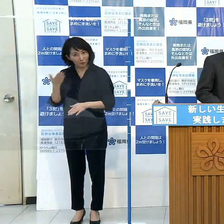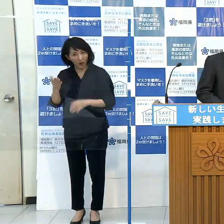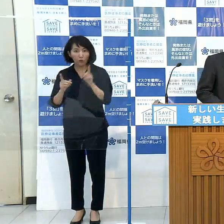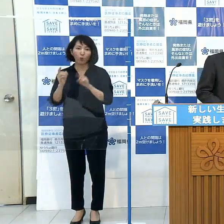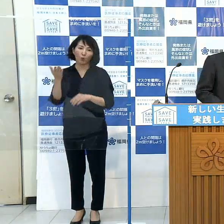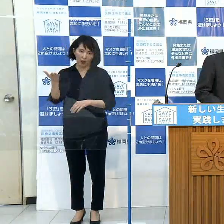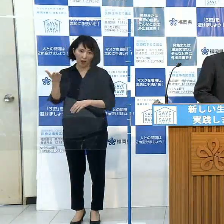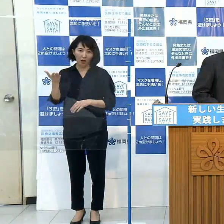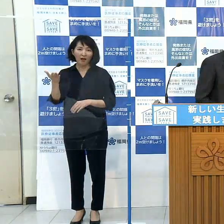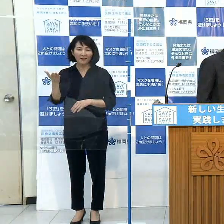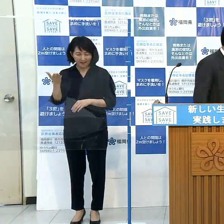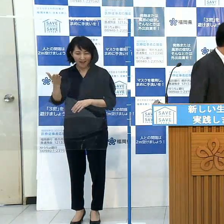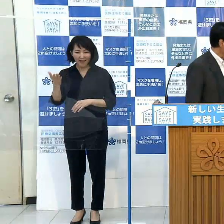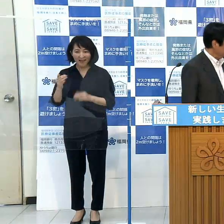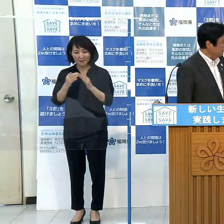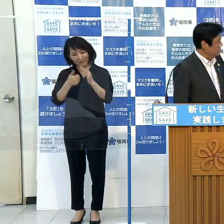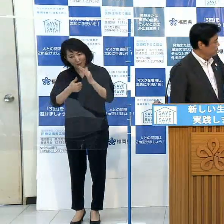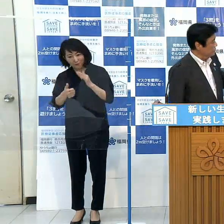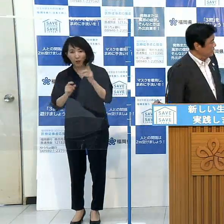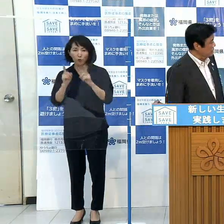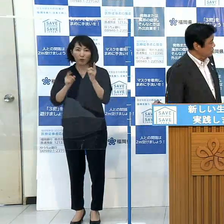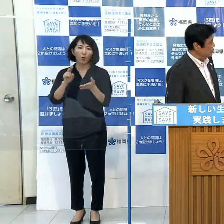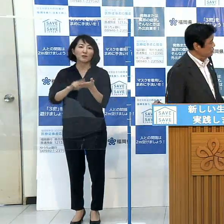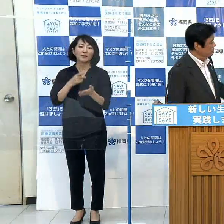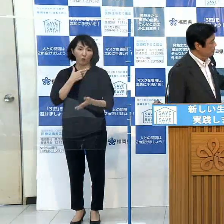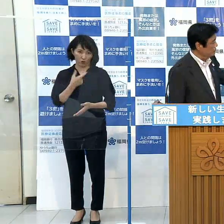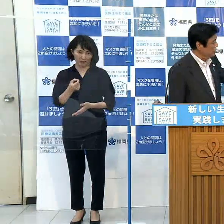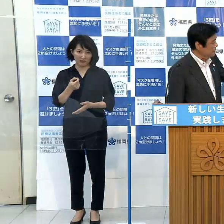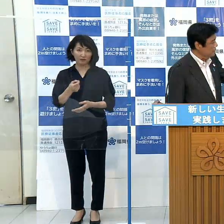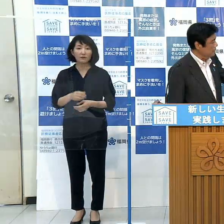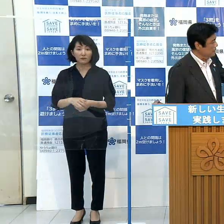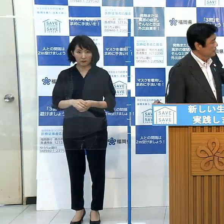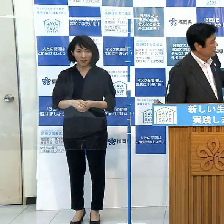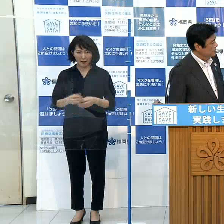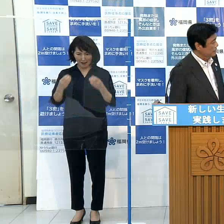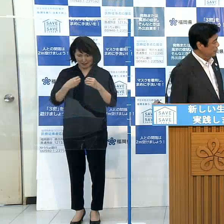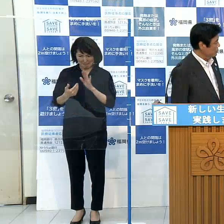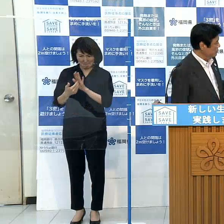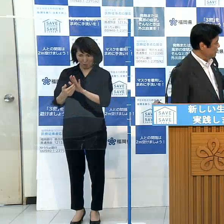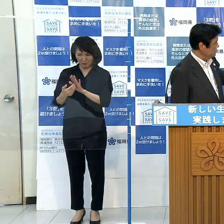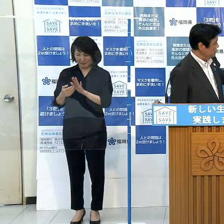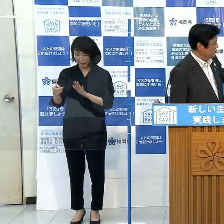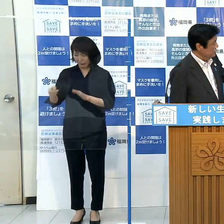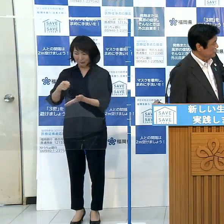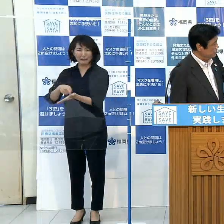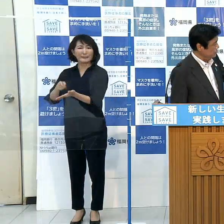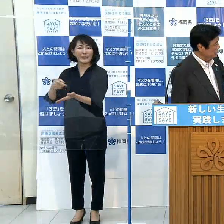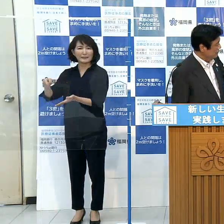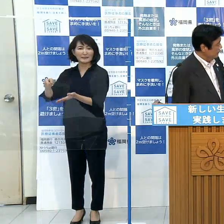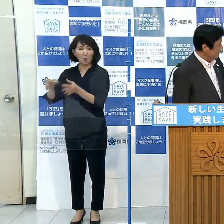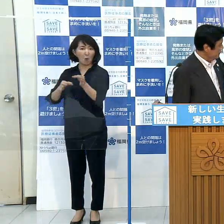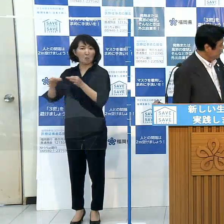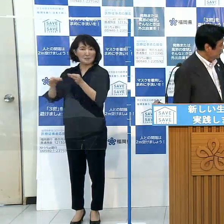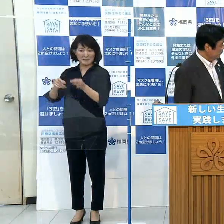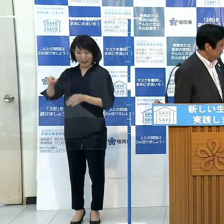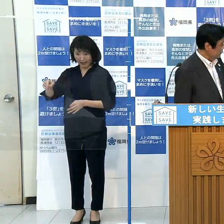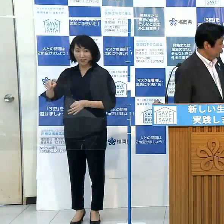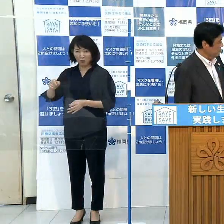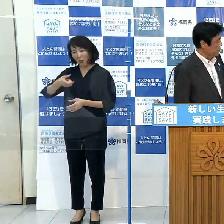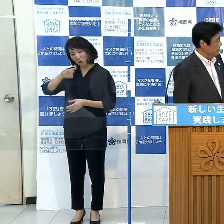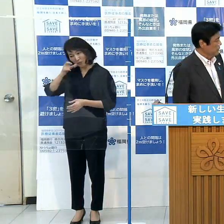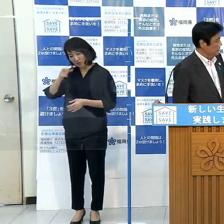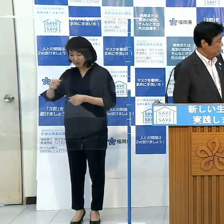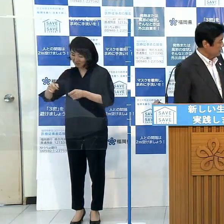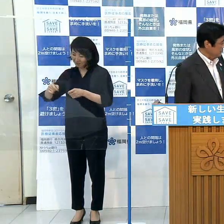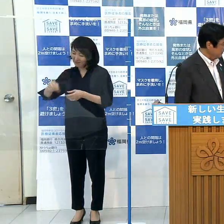ないか判断をしていただきたい。そして感染防止対策を十分に行っていない接待を伴う飲食店の利用